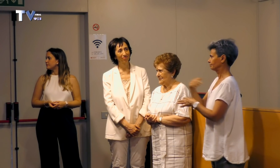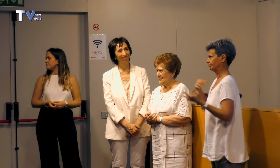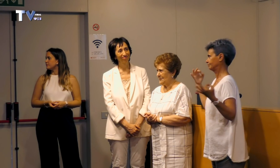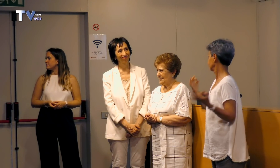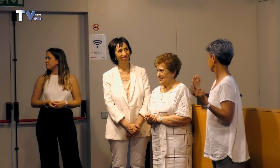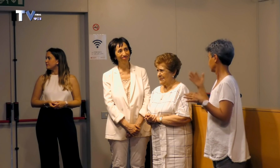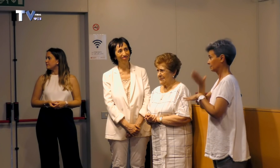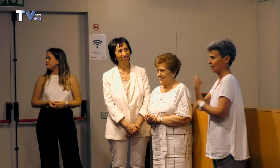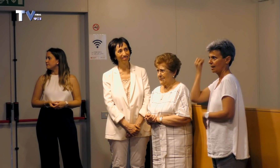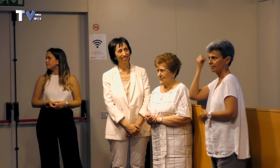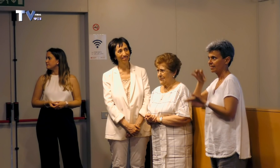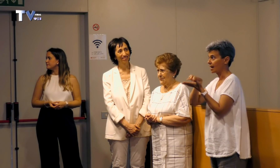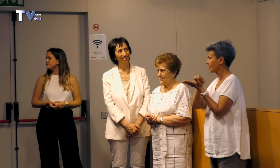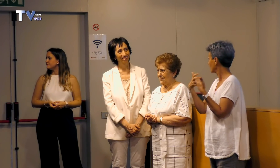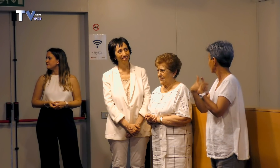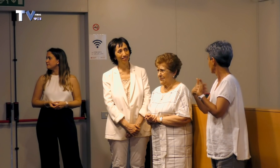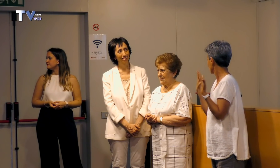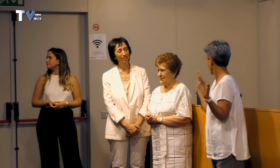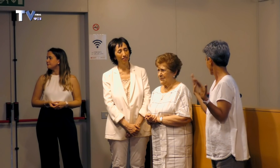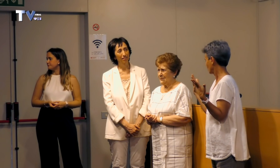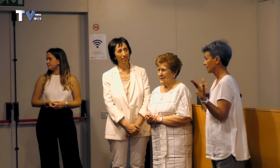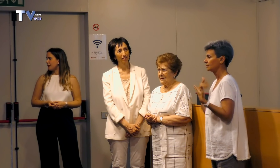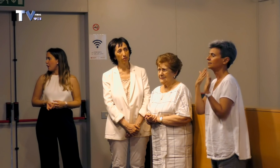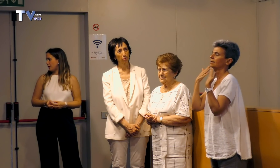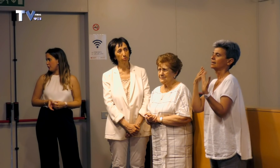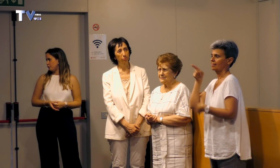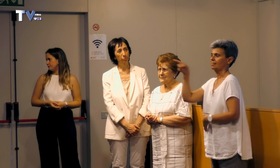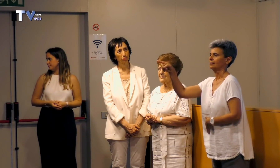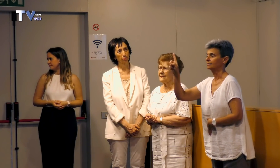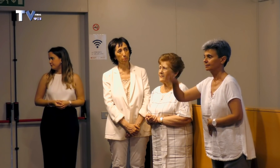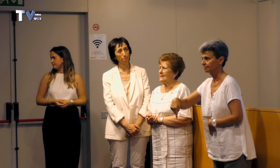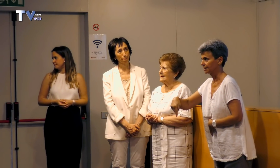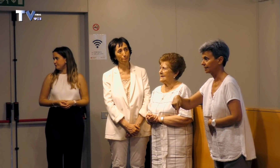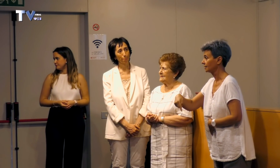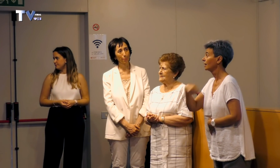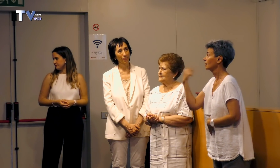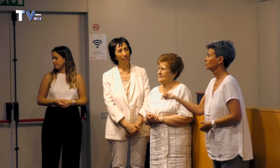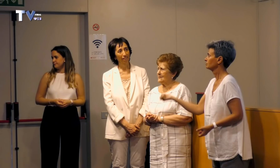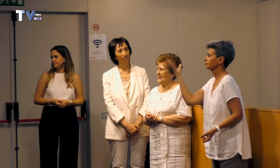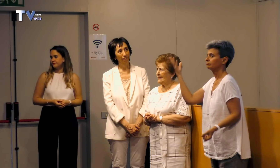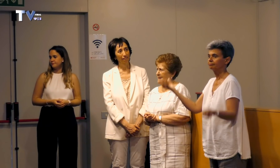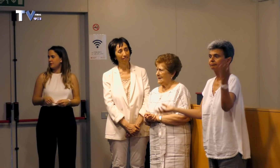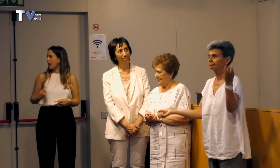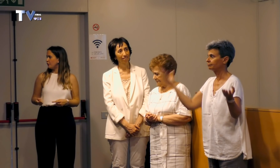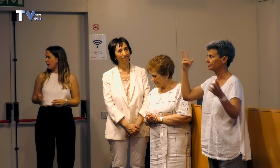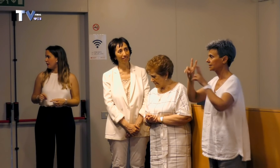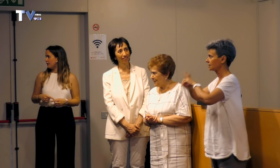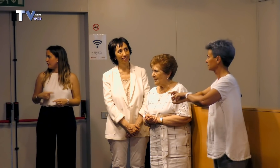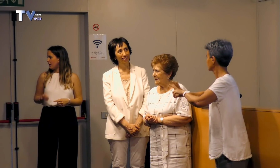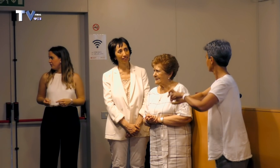espanyola. Em vaig sentir amb l'obligació d'anar-hi per poder empapar-me la gramàtica de les llengües de signes com a pròpia. I